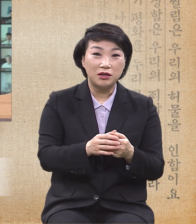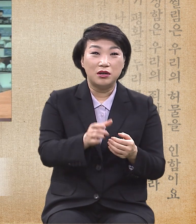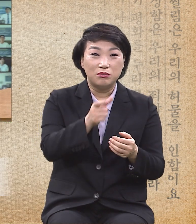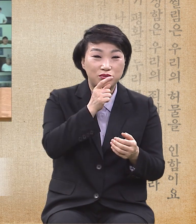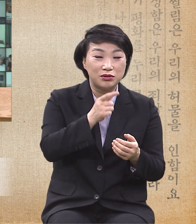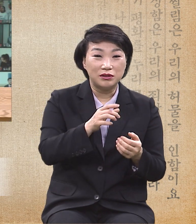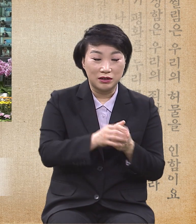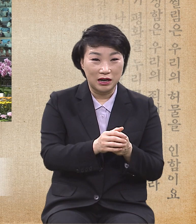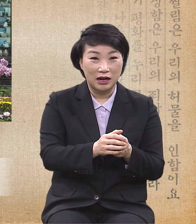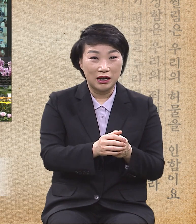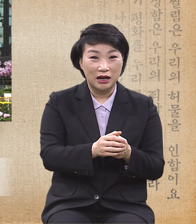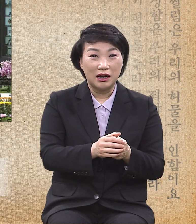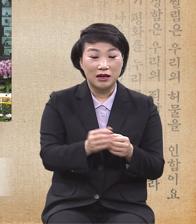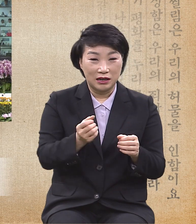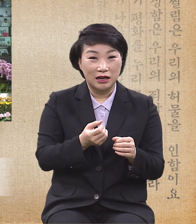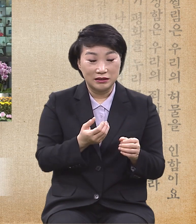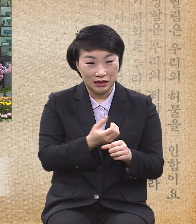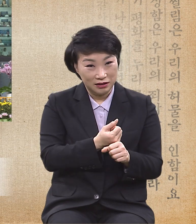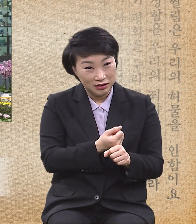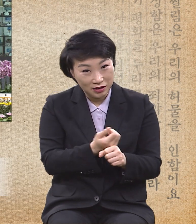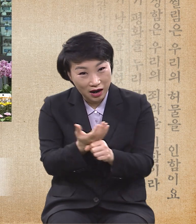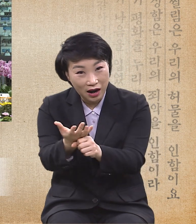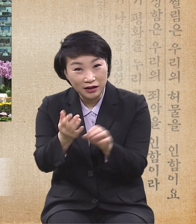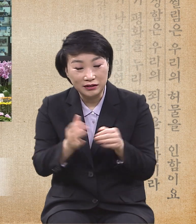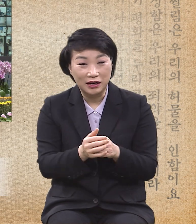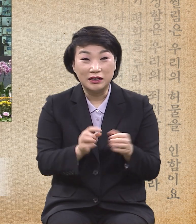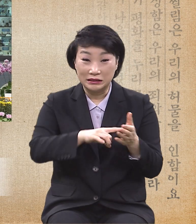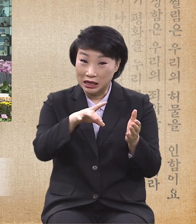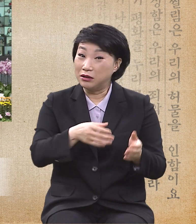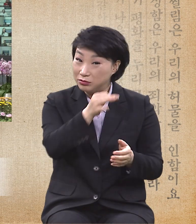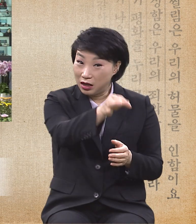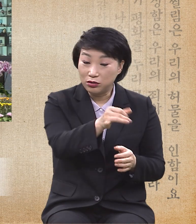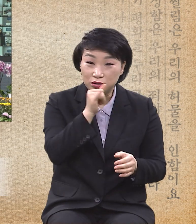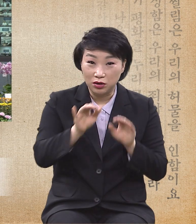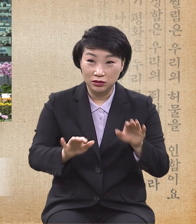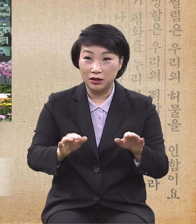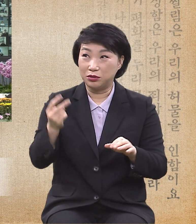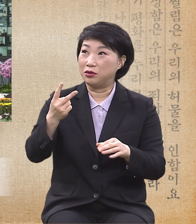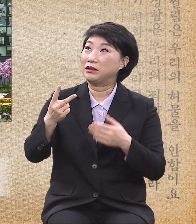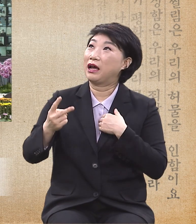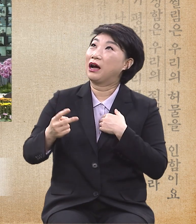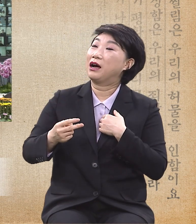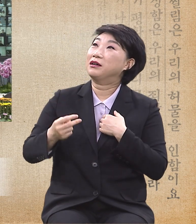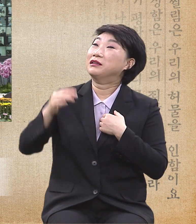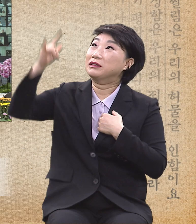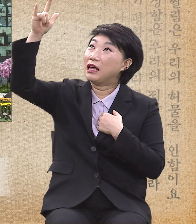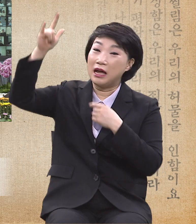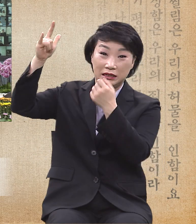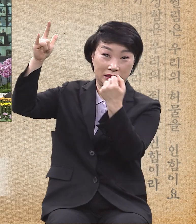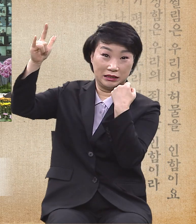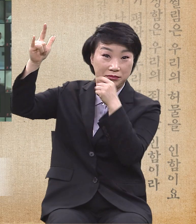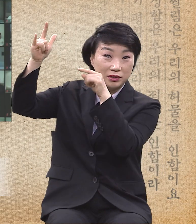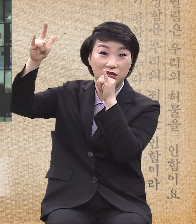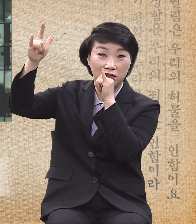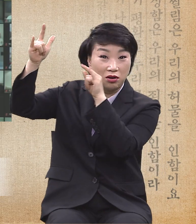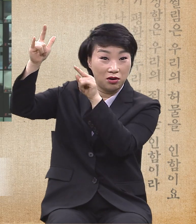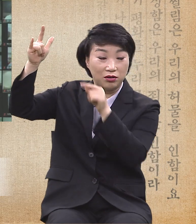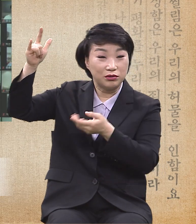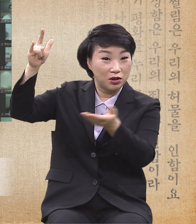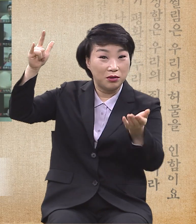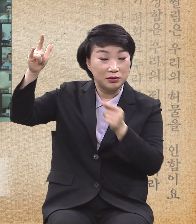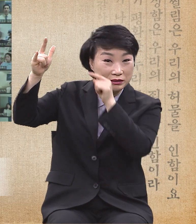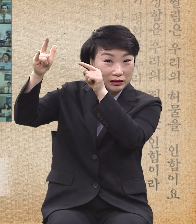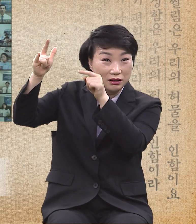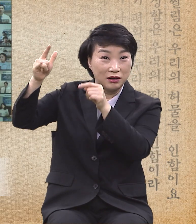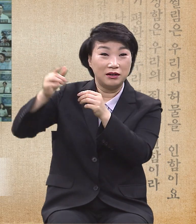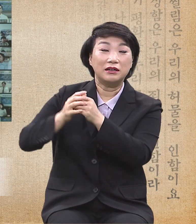내가 마시는 저 태양 에너지 세금만 푼이라도 주고 우리가 그 에너지